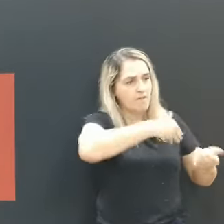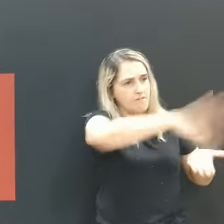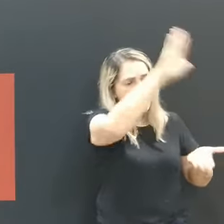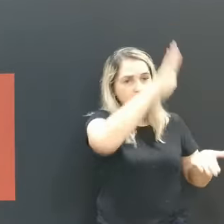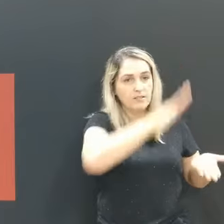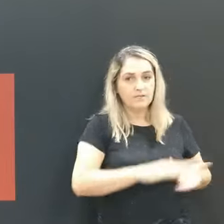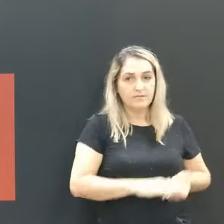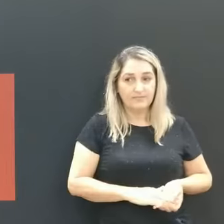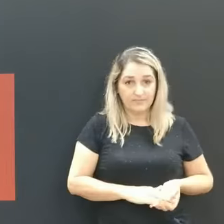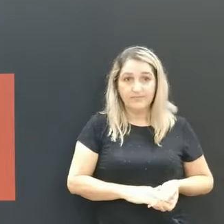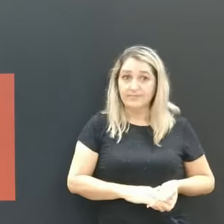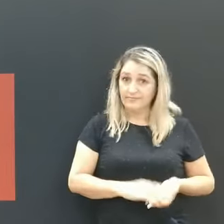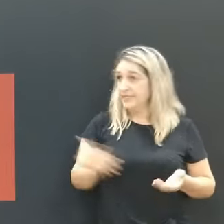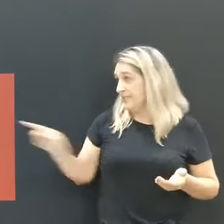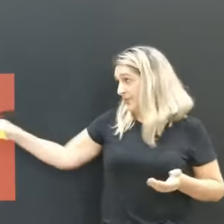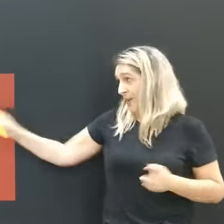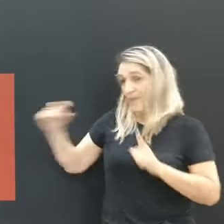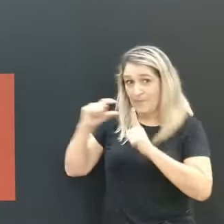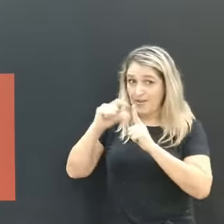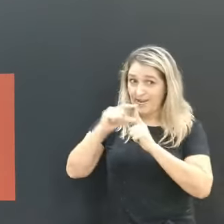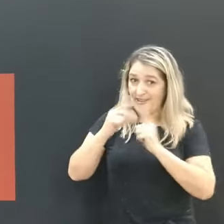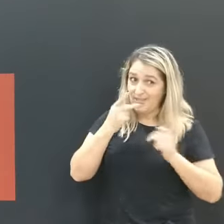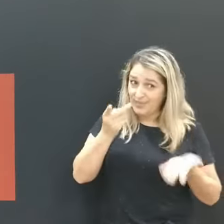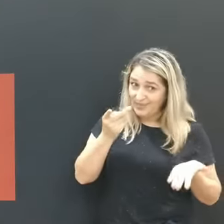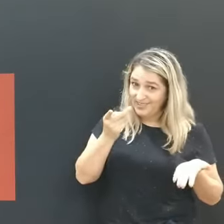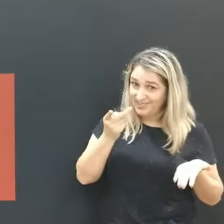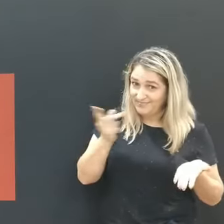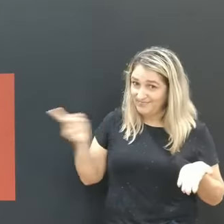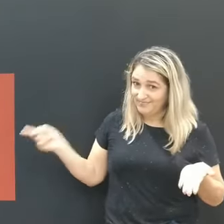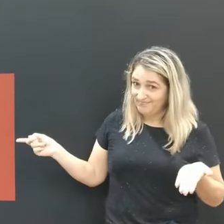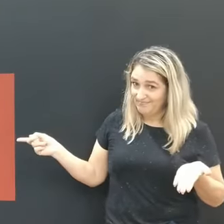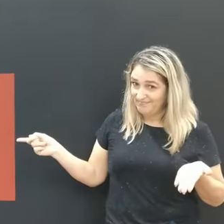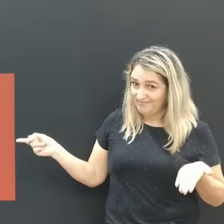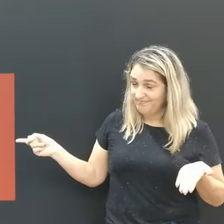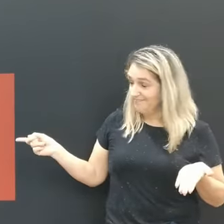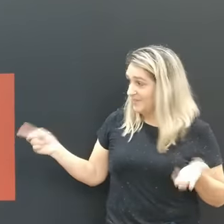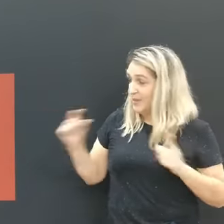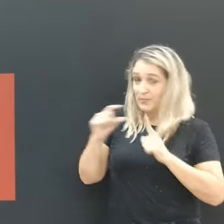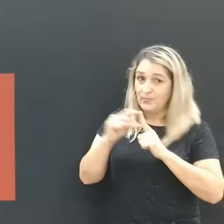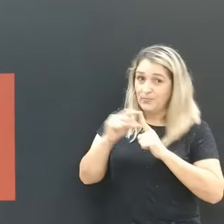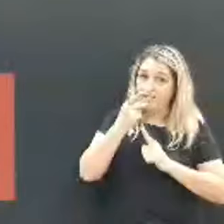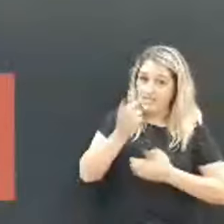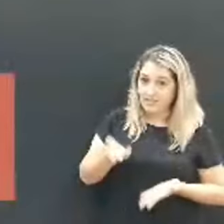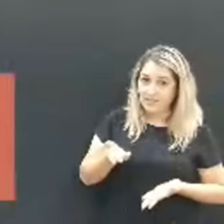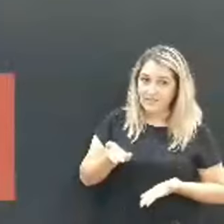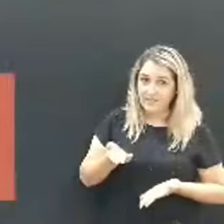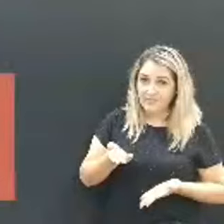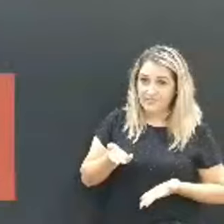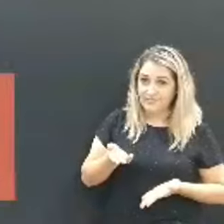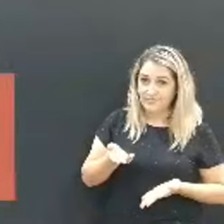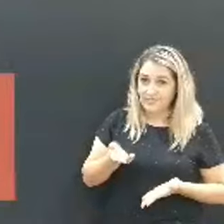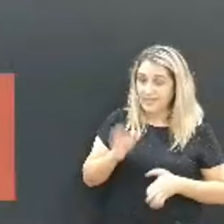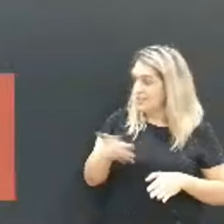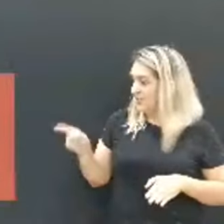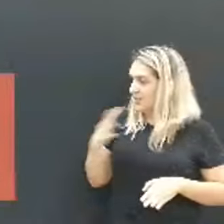Senhor, o Senhor vai acolhê-lo, porque o Senhor vai reconhecê-los como filhos. Precisamos meditar nessa palavra,